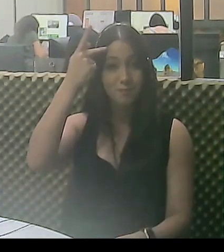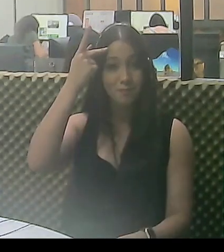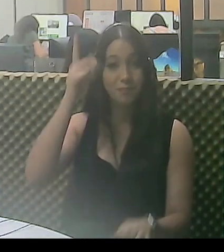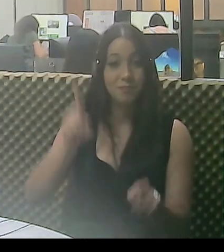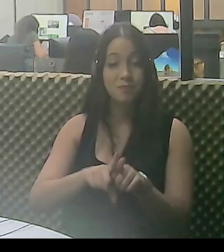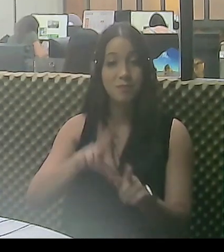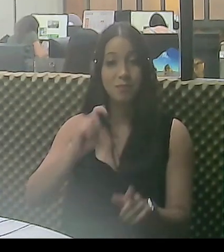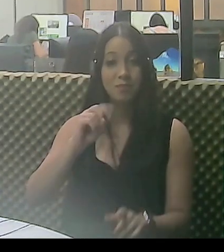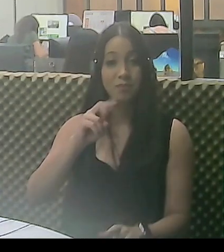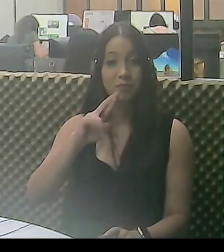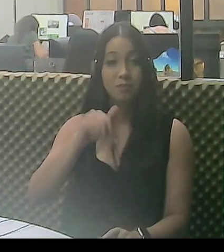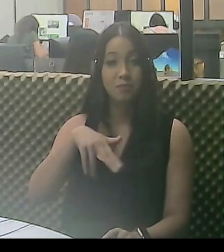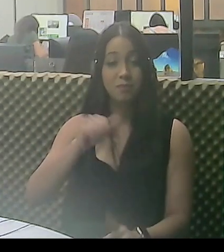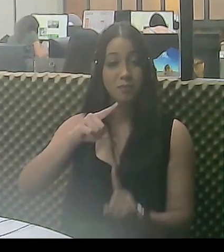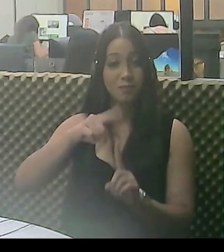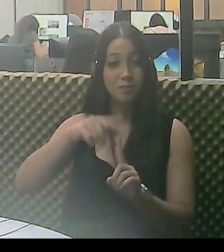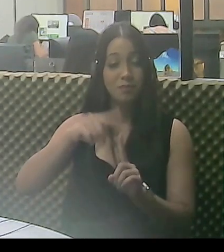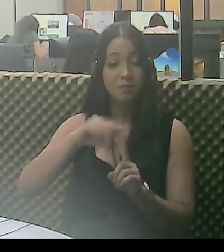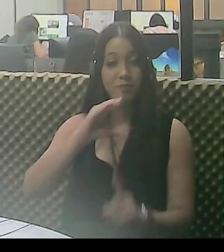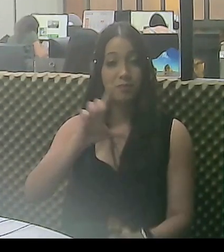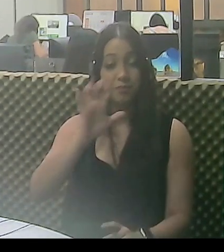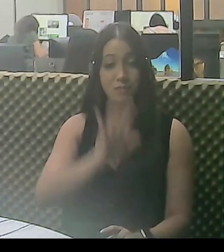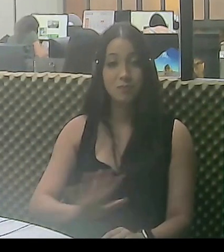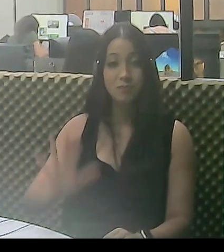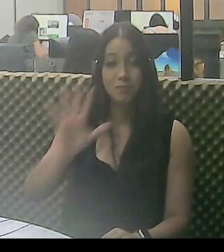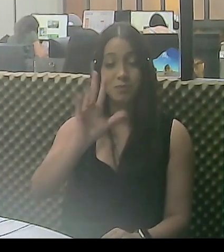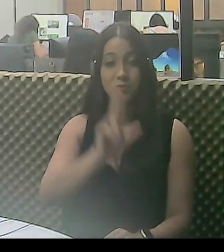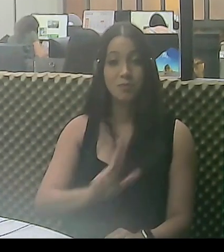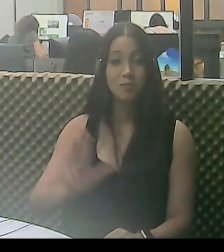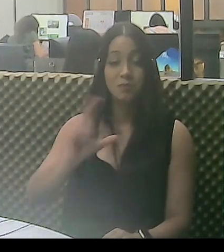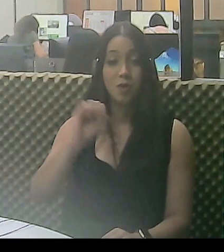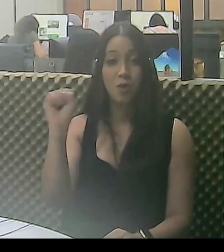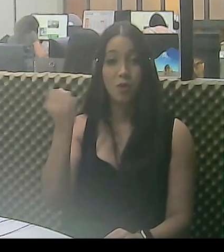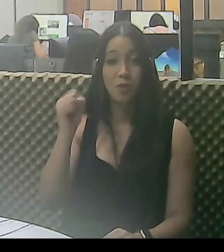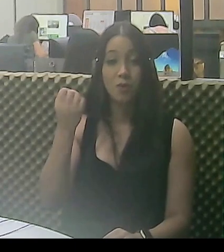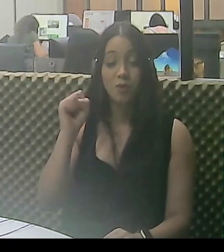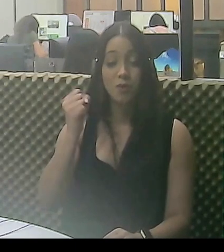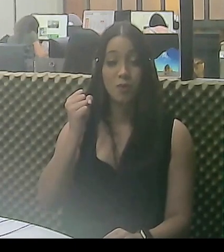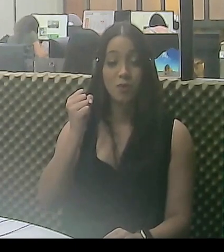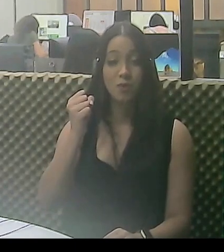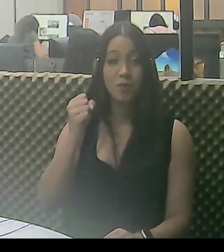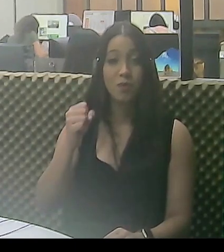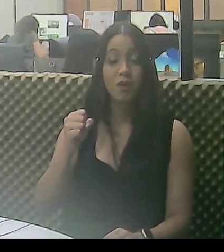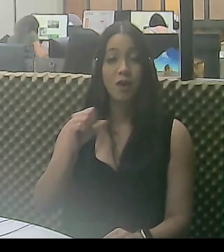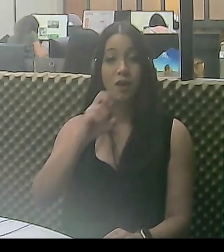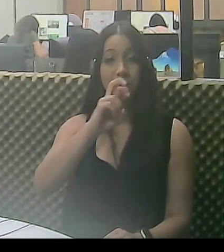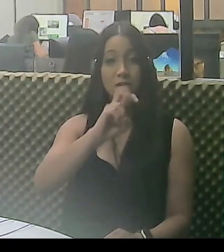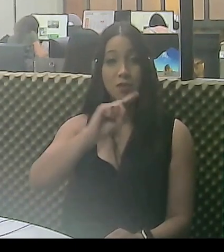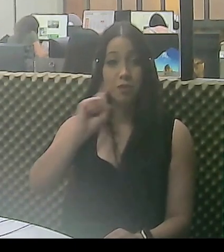Londrina, no Paraná. Na classificação geral, Uberlândia alcançou a 80ª posição entre